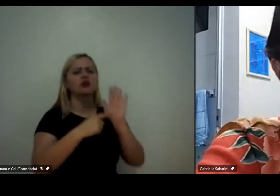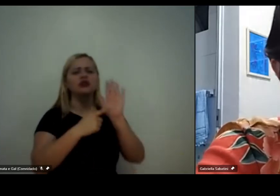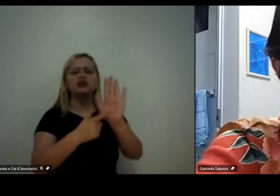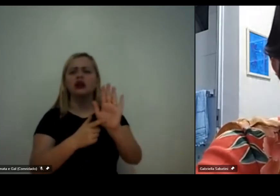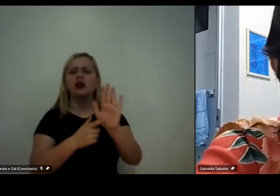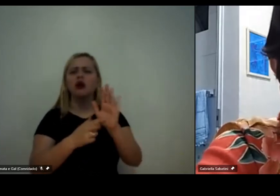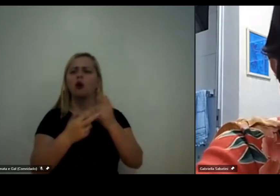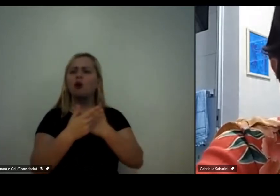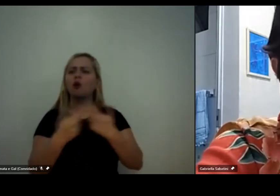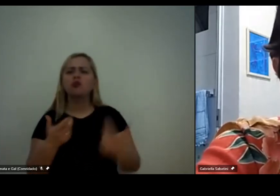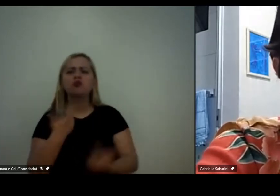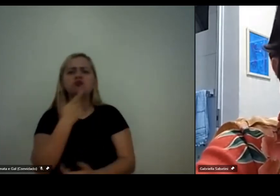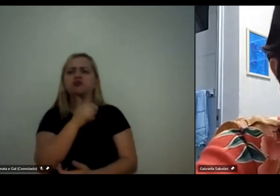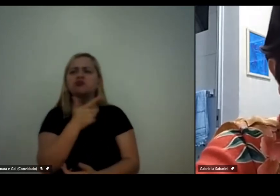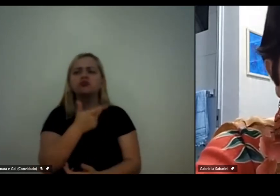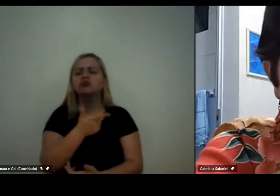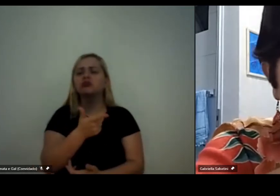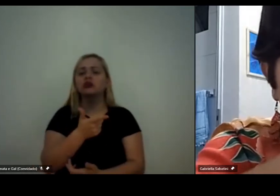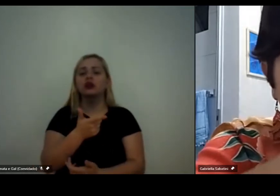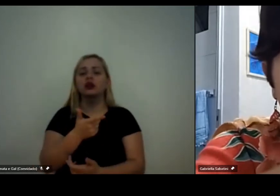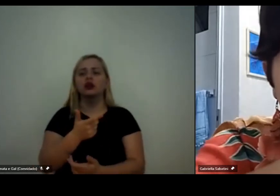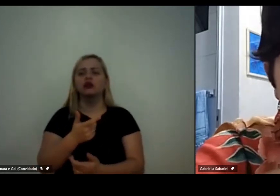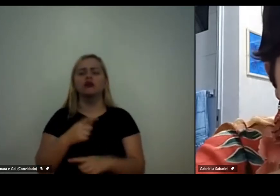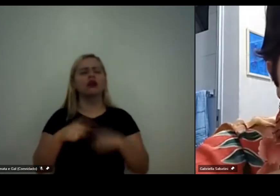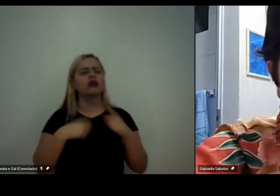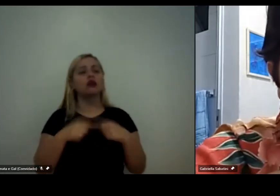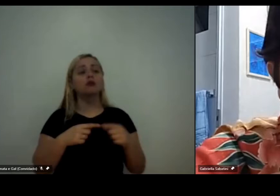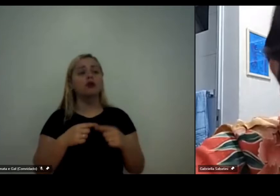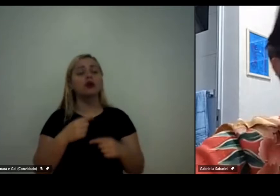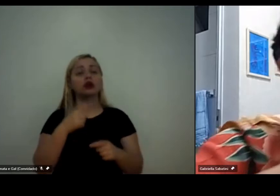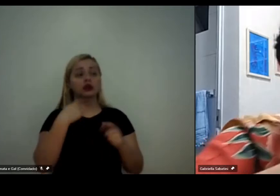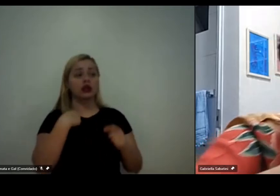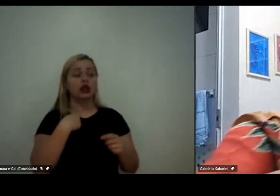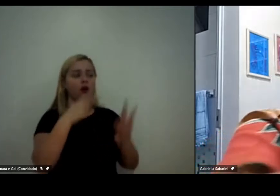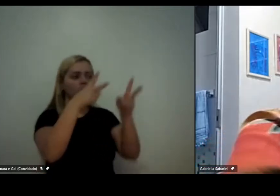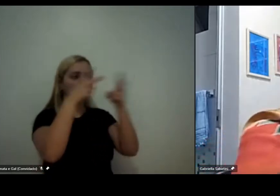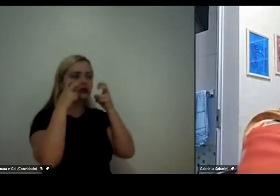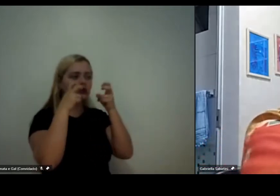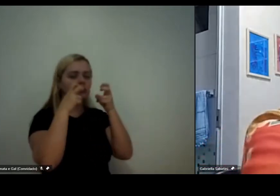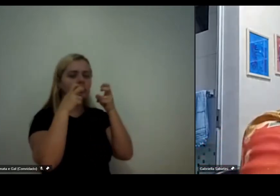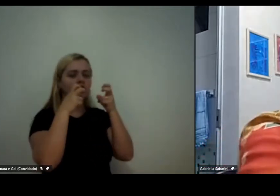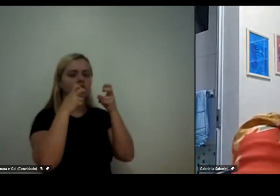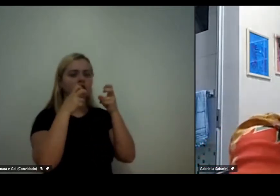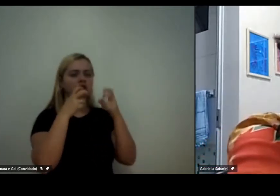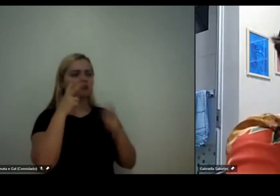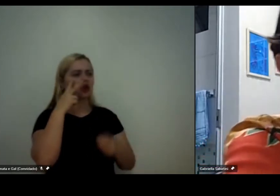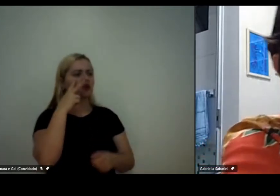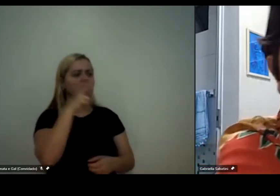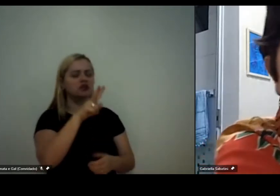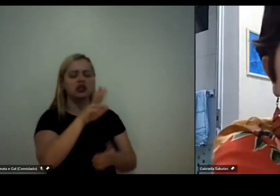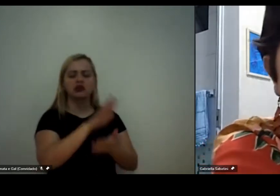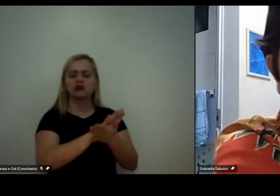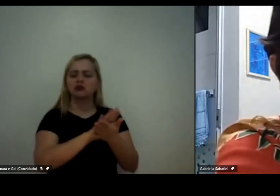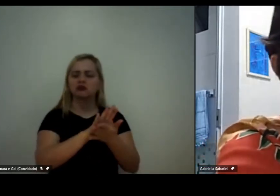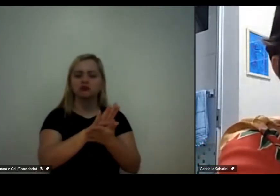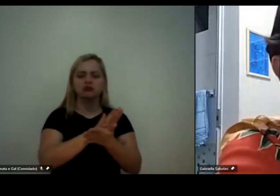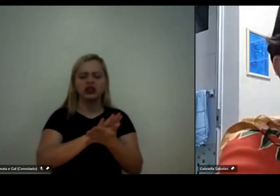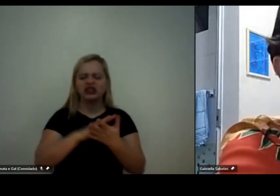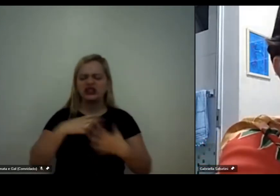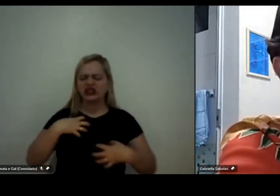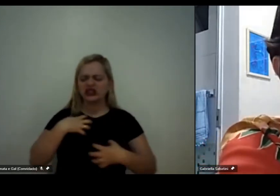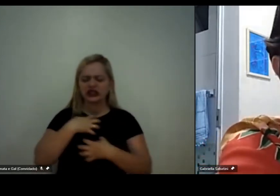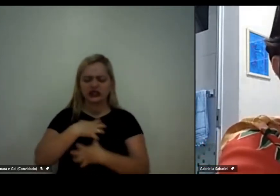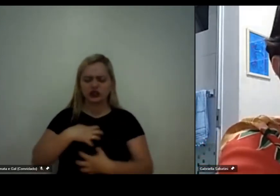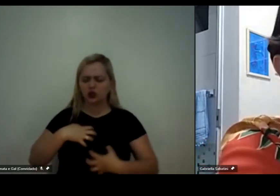na cara da minha gata. No breve instante de seu olhar, vi o nada, fantasiado de